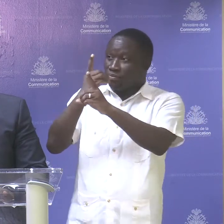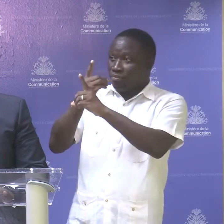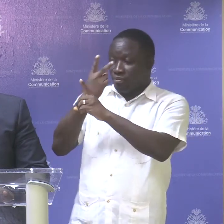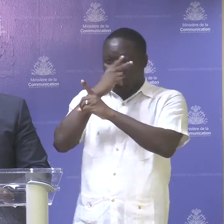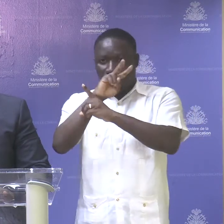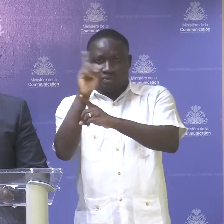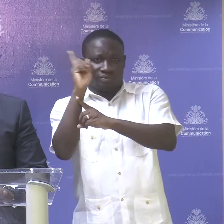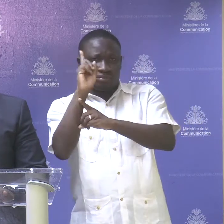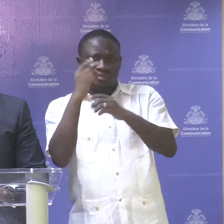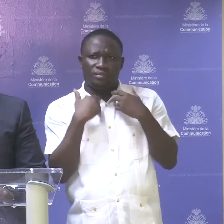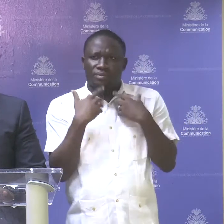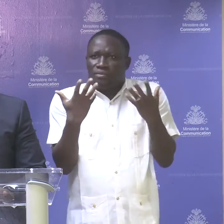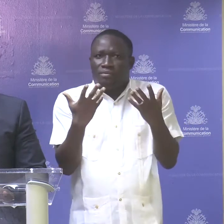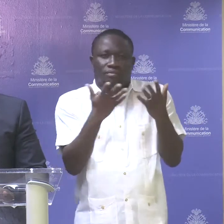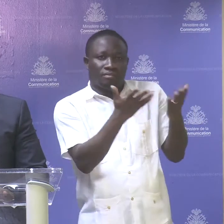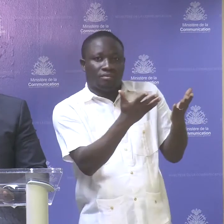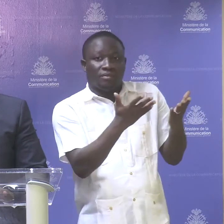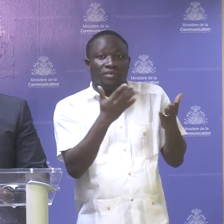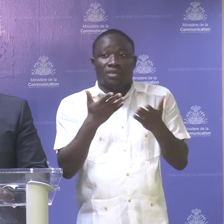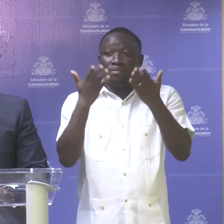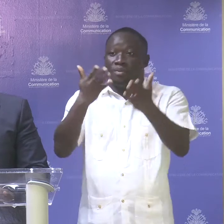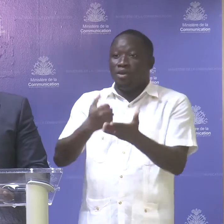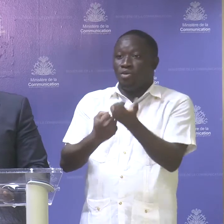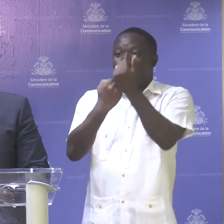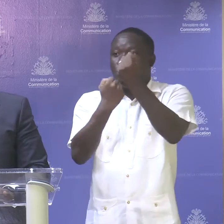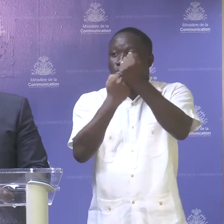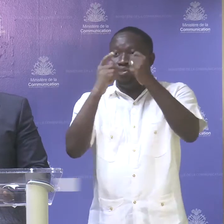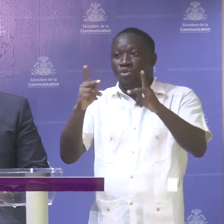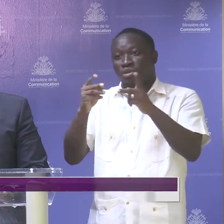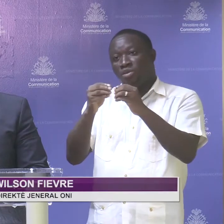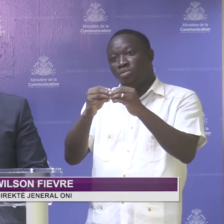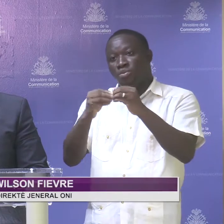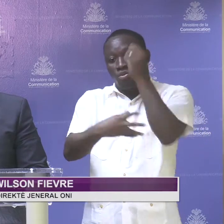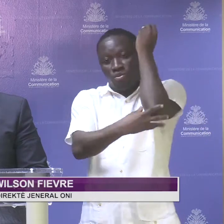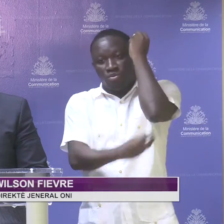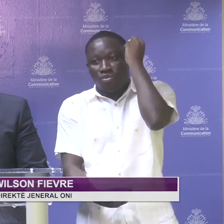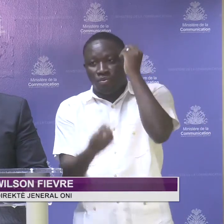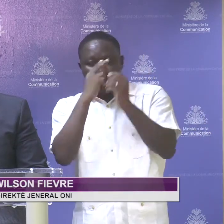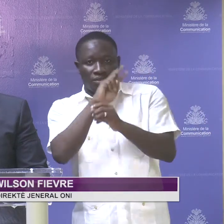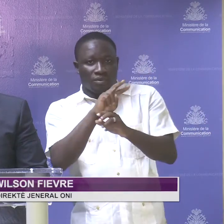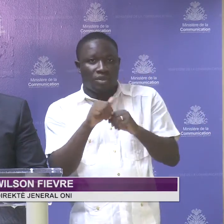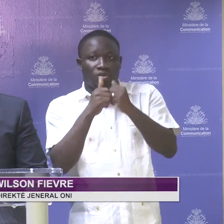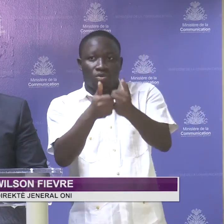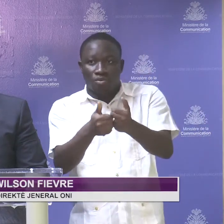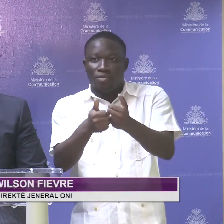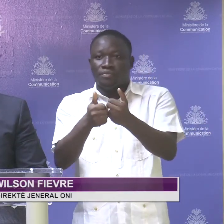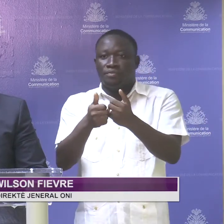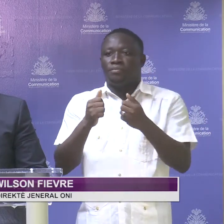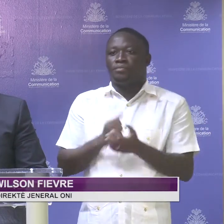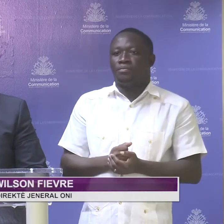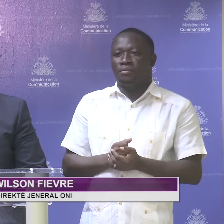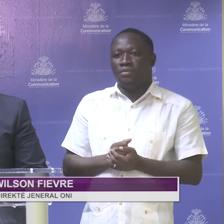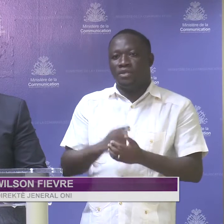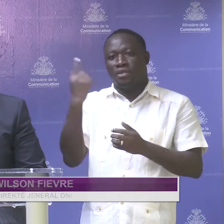dans quelle zone qui a pour essayer de faire un support. Côté monde qui est plus vulnérable, tout ça, ok, est capable de garder à partir des bases de données ONI.